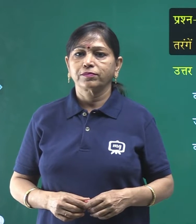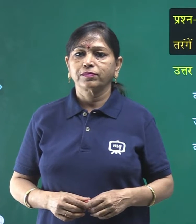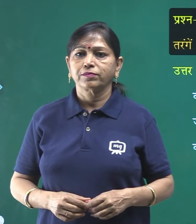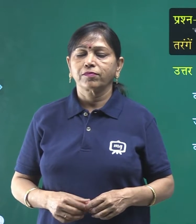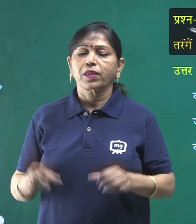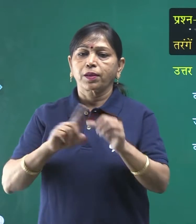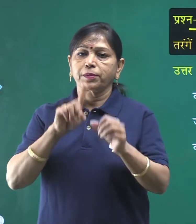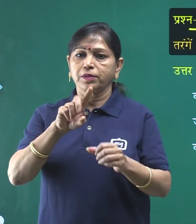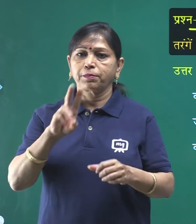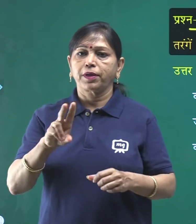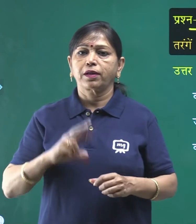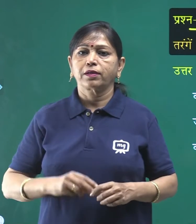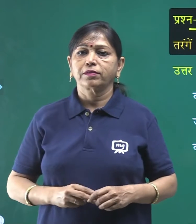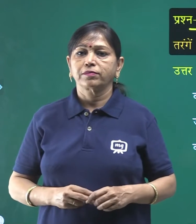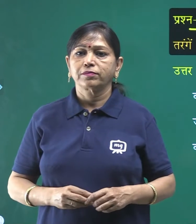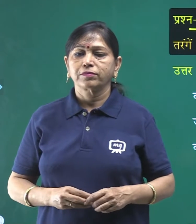प्रश्न 12,